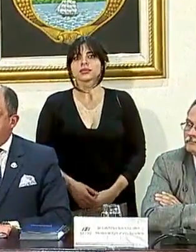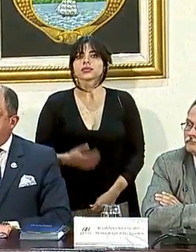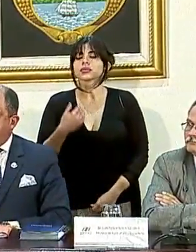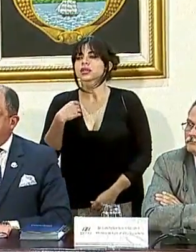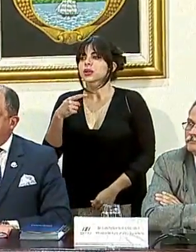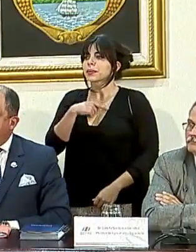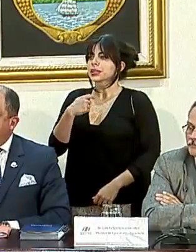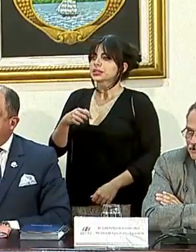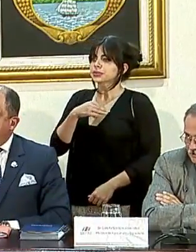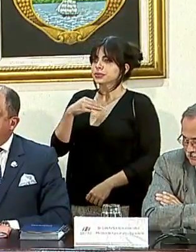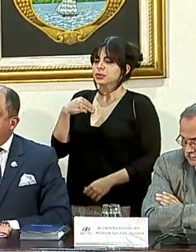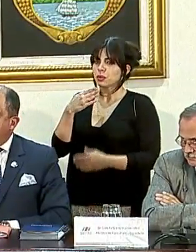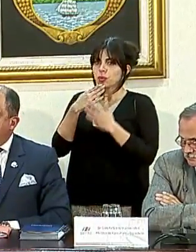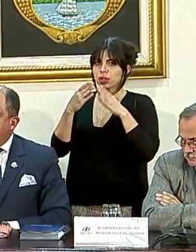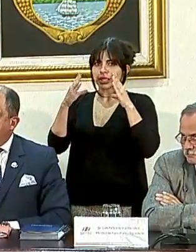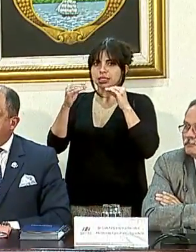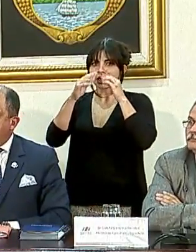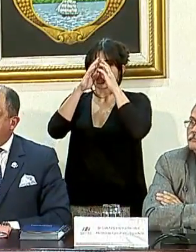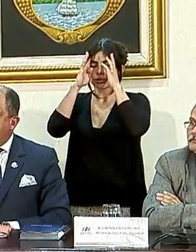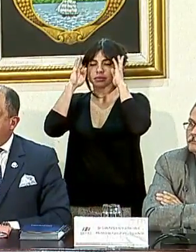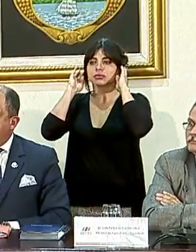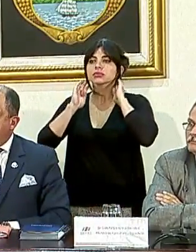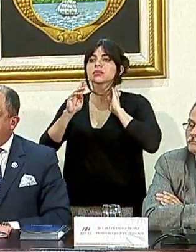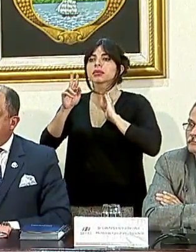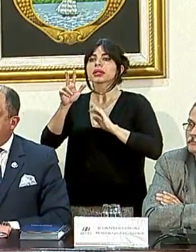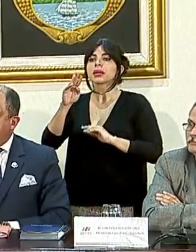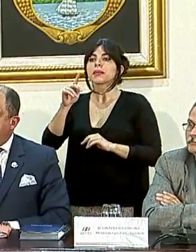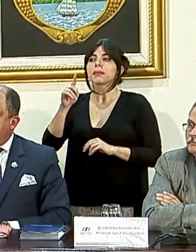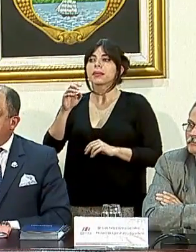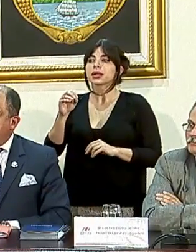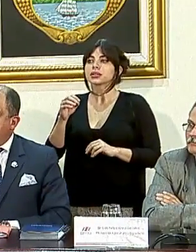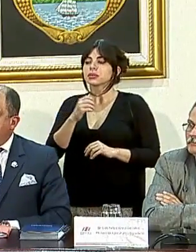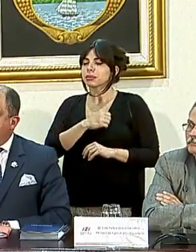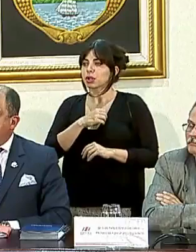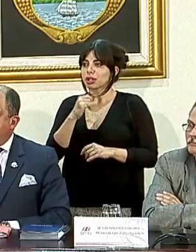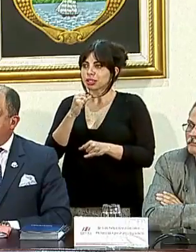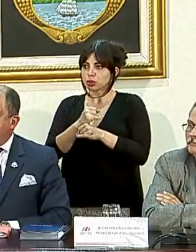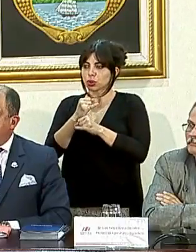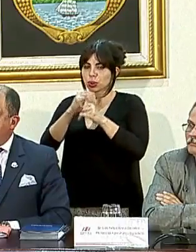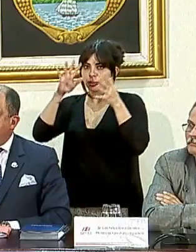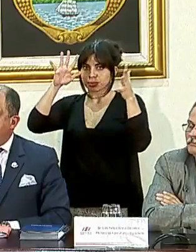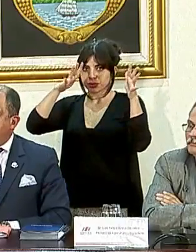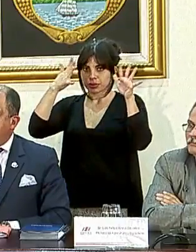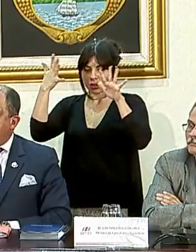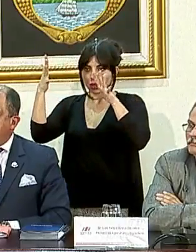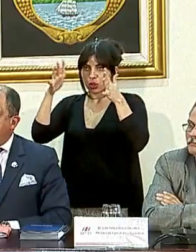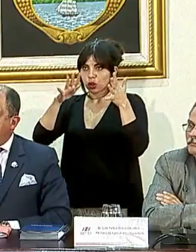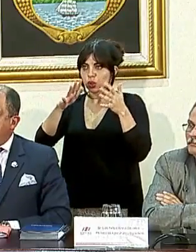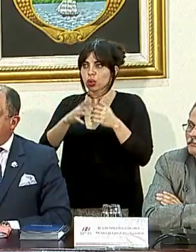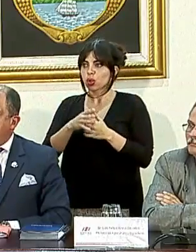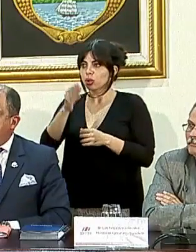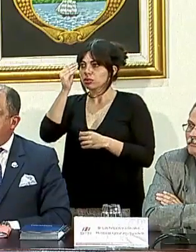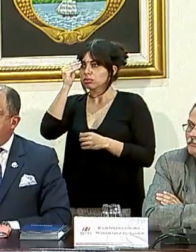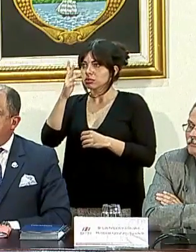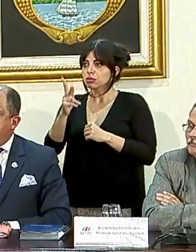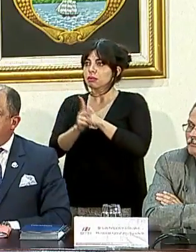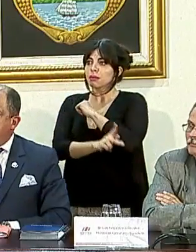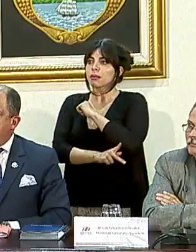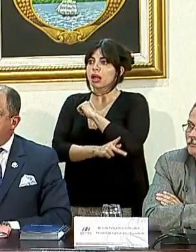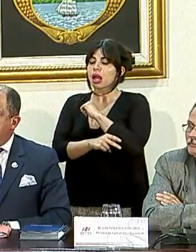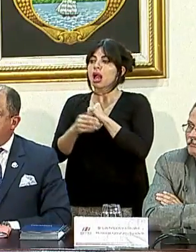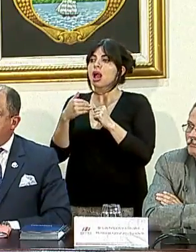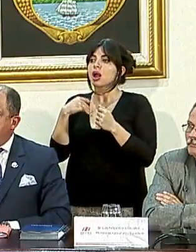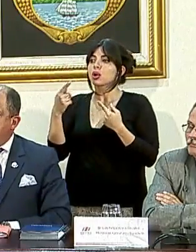Ministro, buenas tardes. El 23 de marzo, el Instituto Meteorológico le advierte al país que